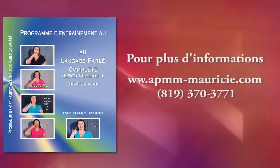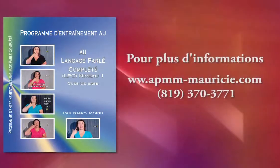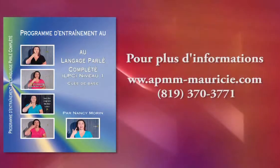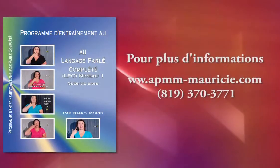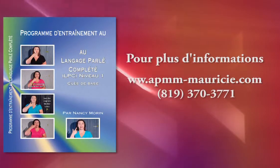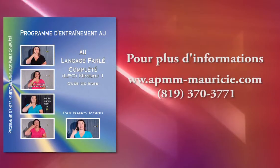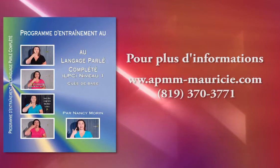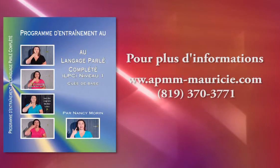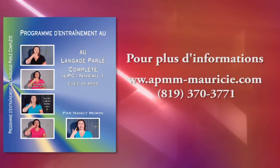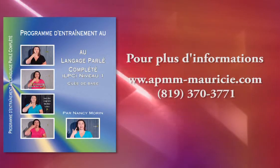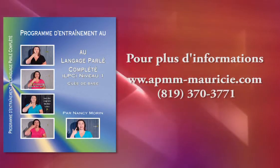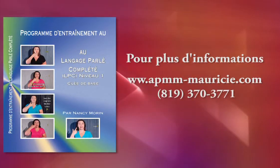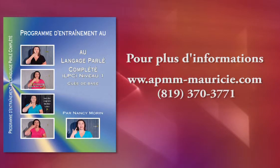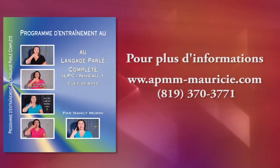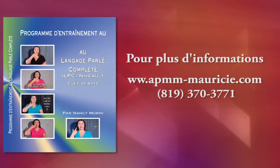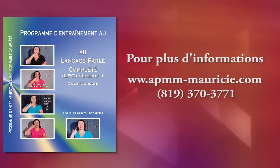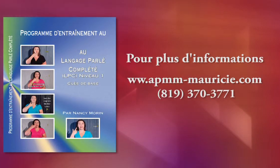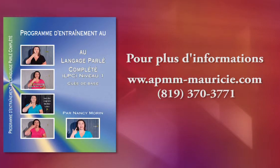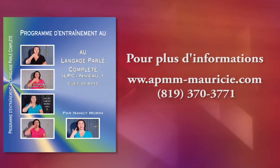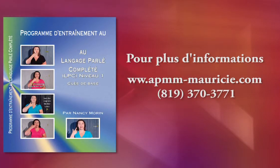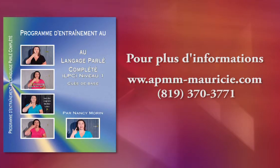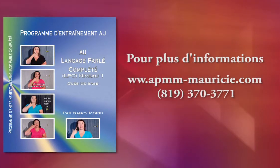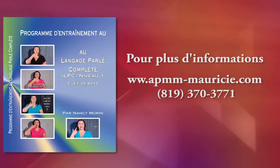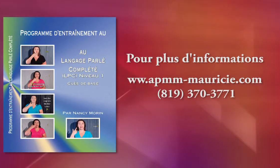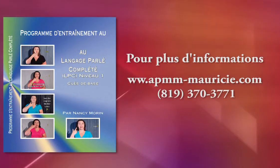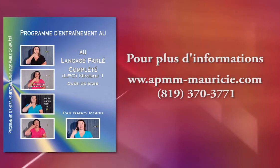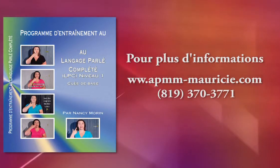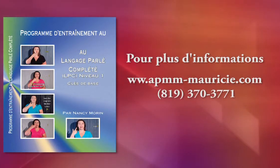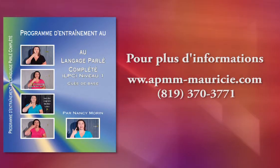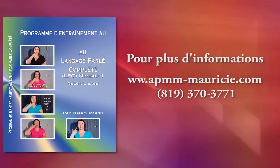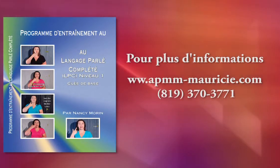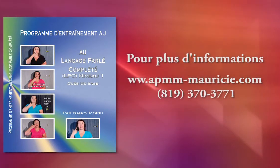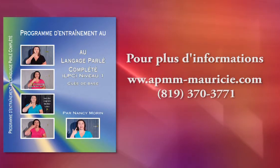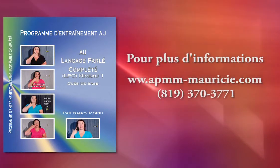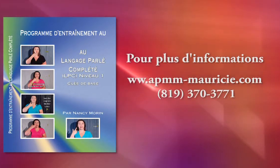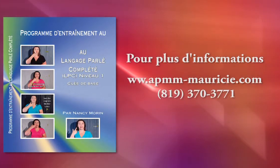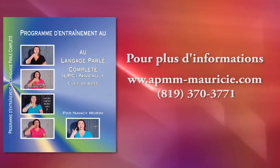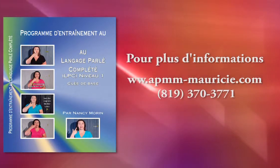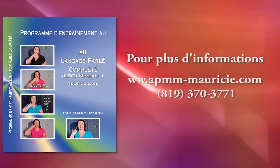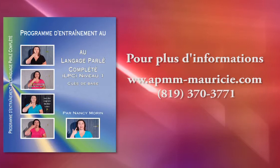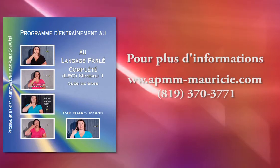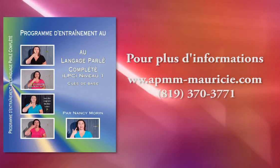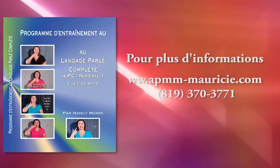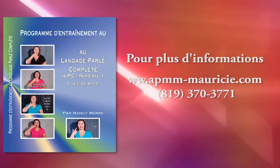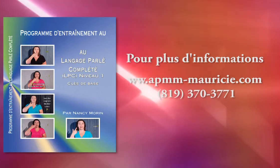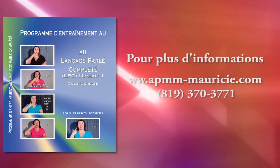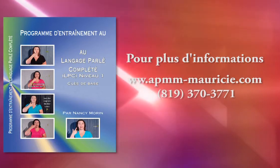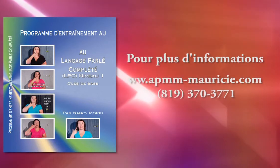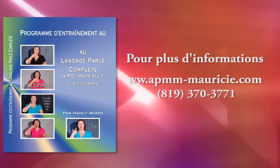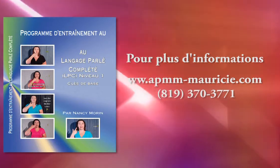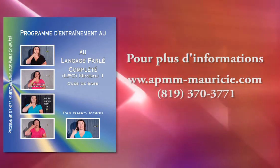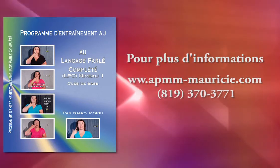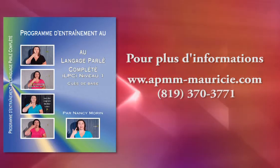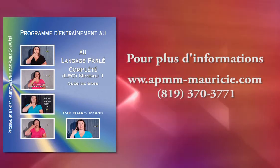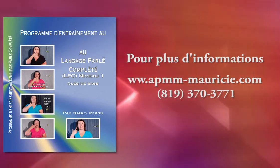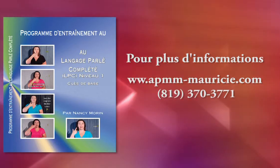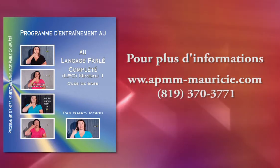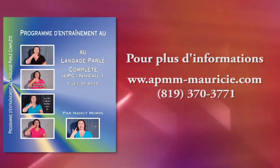à se procurer si le langage parlé complété vous intéresse. Vous pouvez vous procurer ce merveilleux outil à la PMM, soit